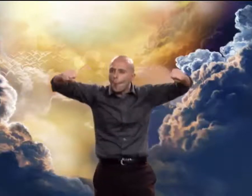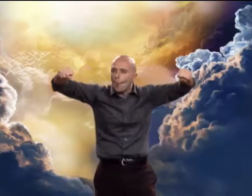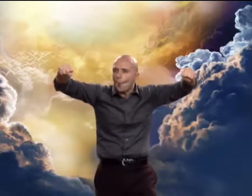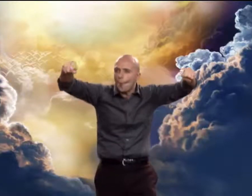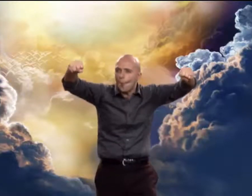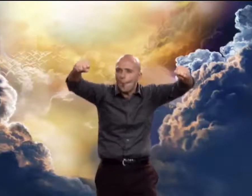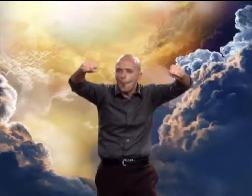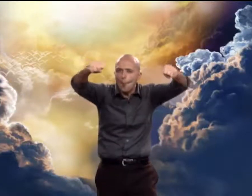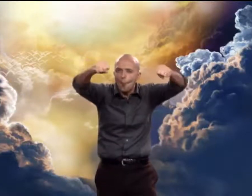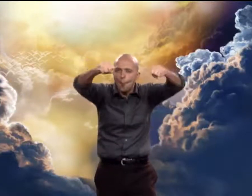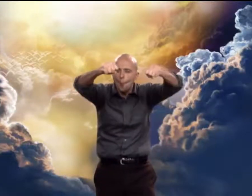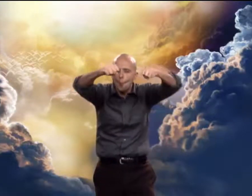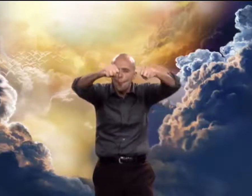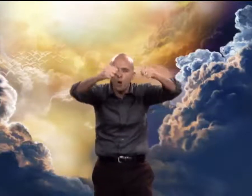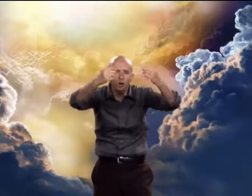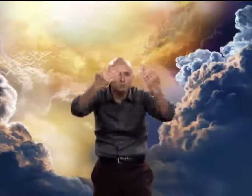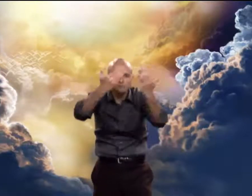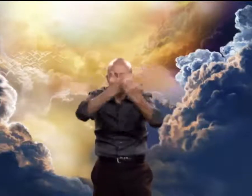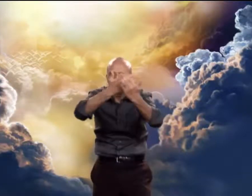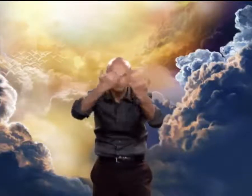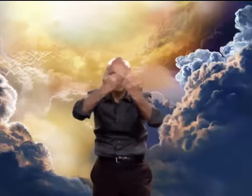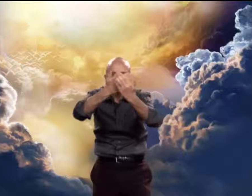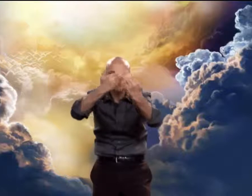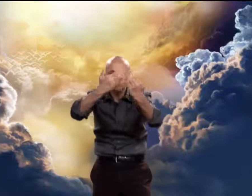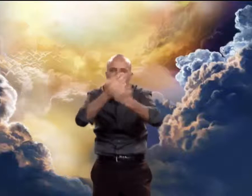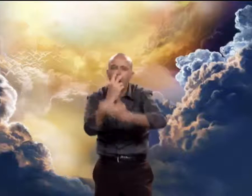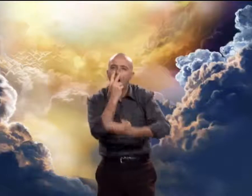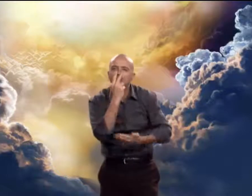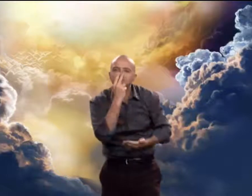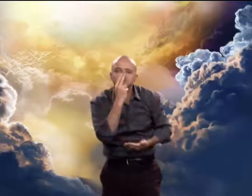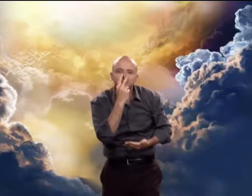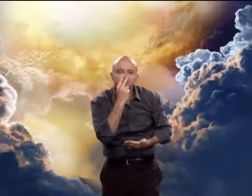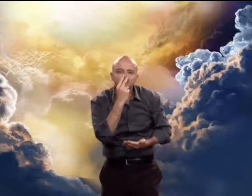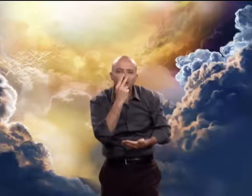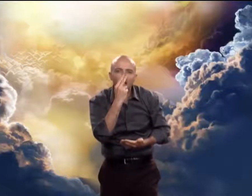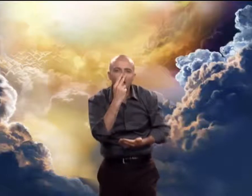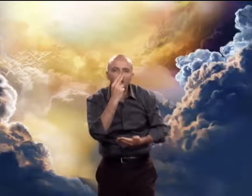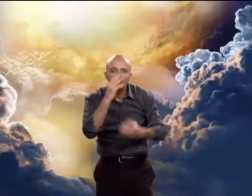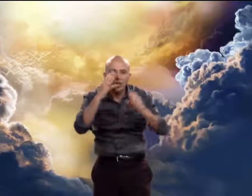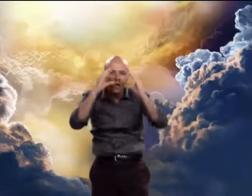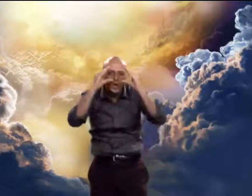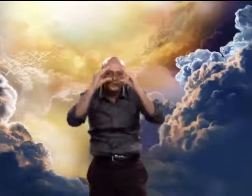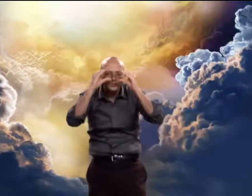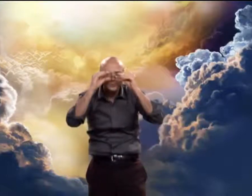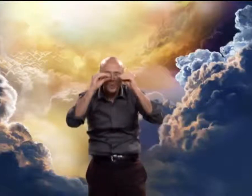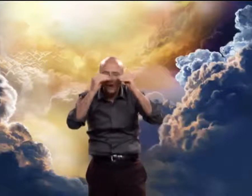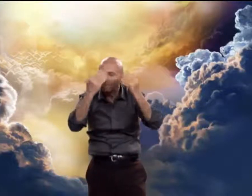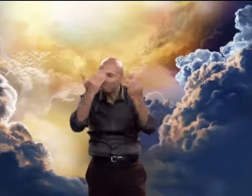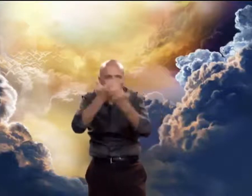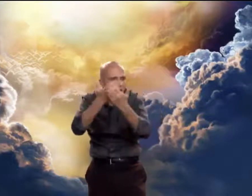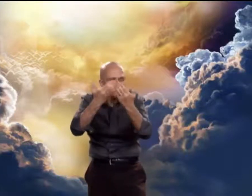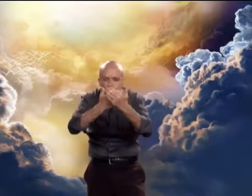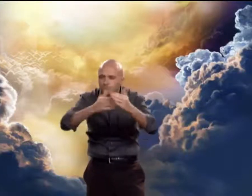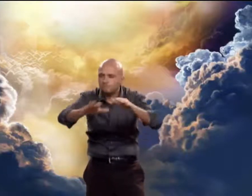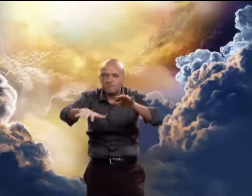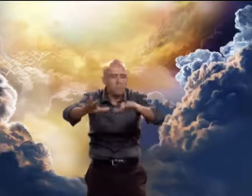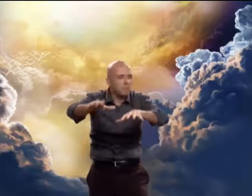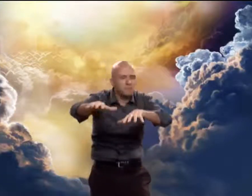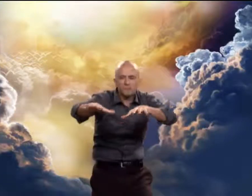coachavam, os pássaros entoavam seus cantos vespertinos e os morcegos voavam ao redor. Mas os seres humanos